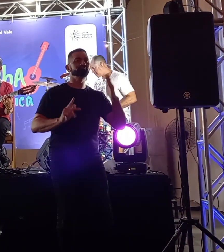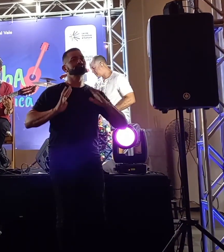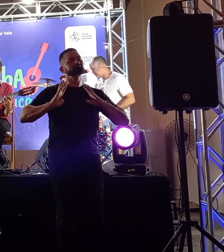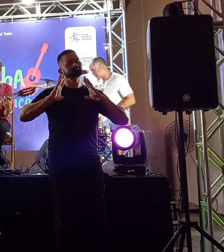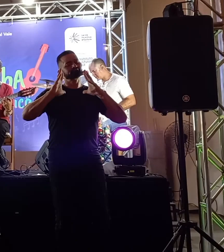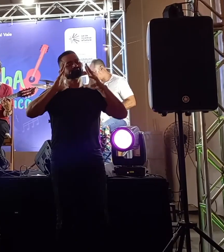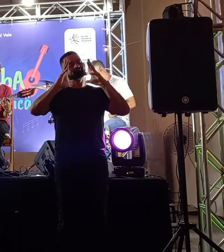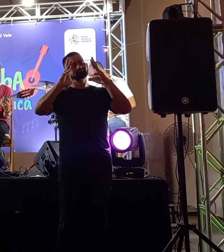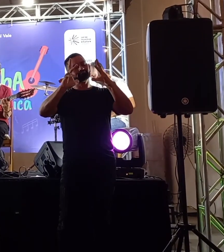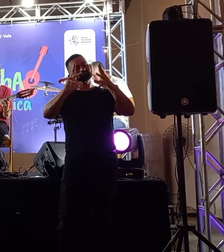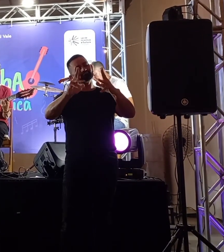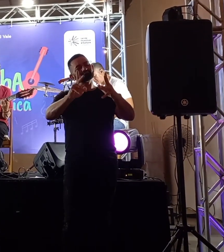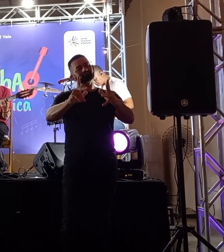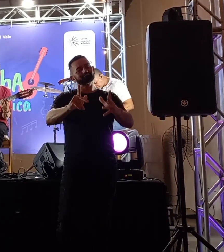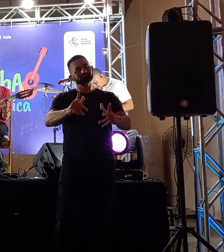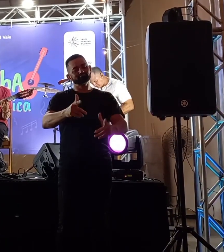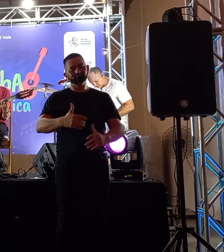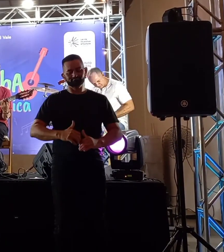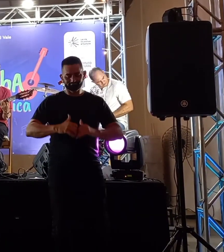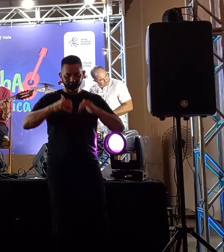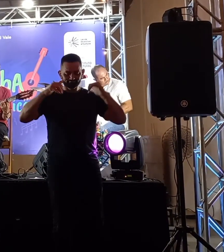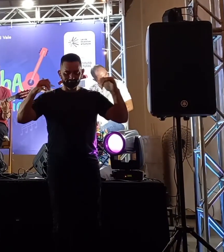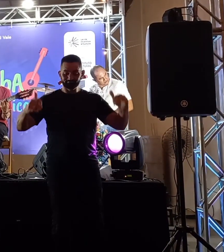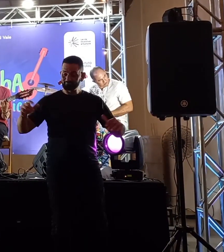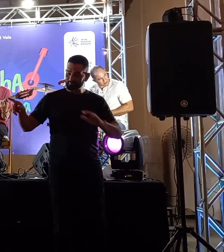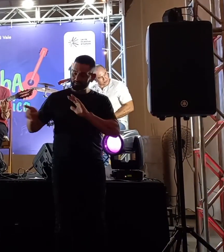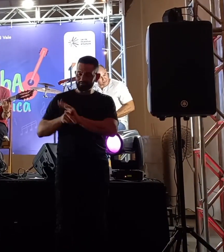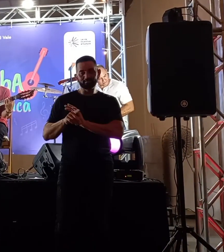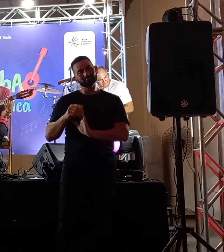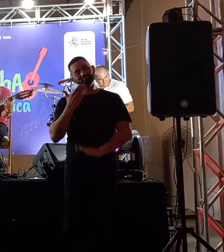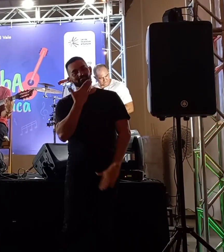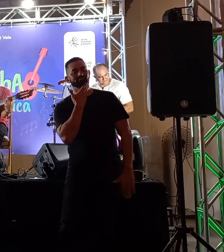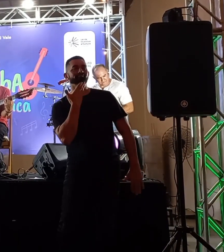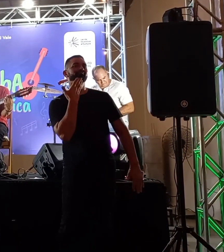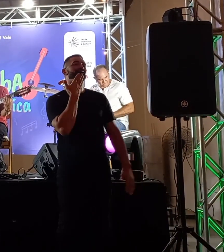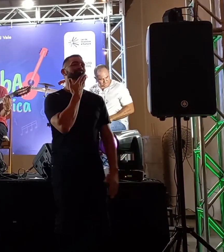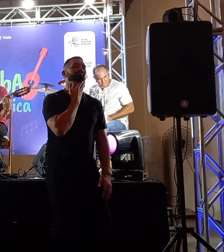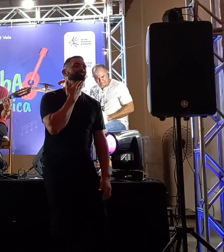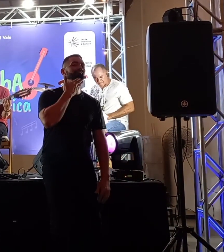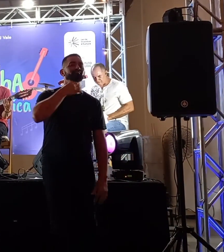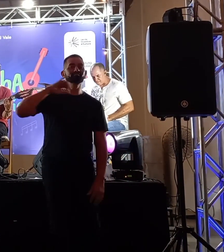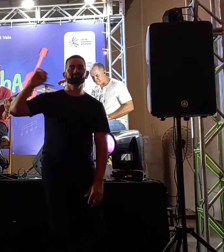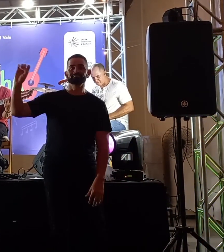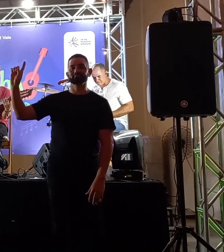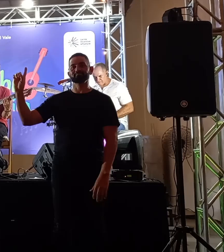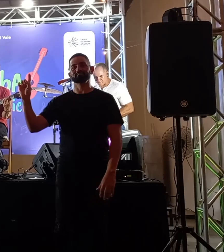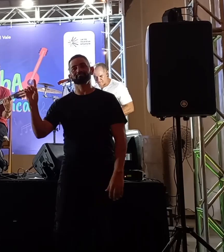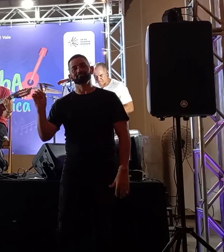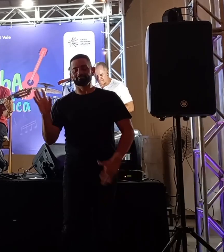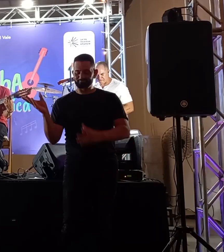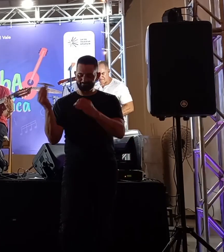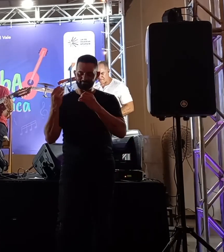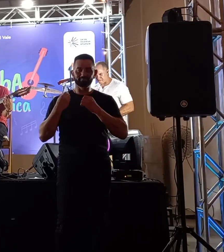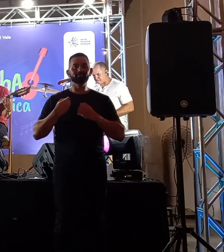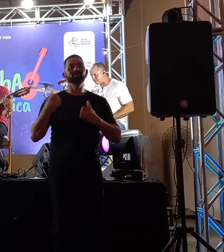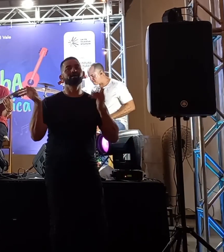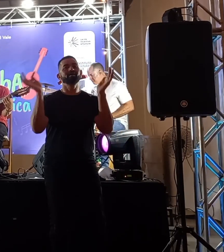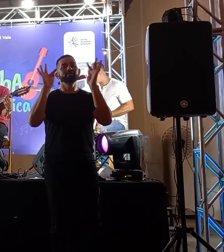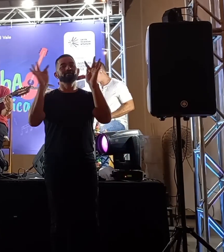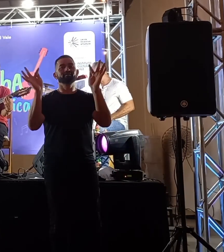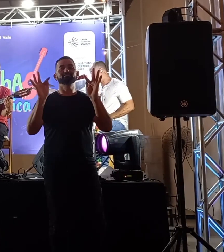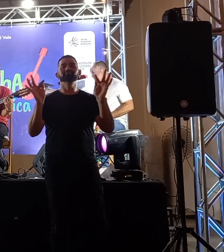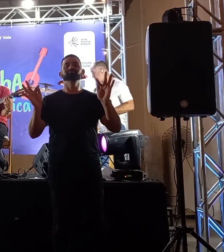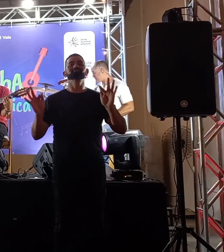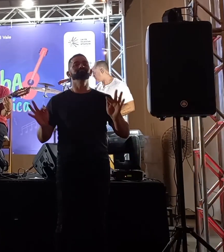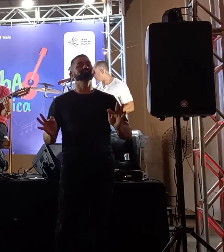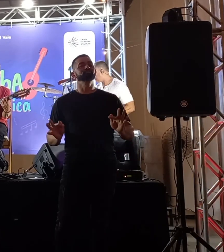tudo só para sentir um gostinho do bem que me faz tua alegria.